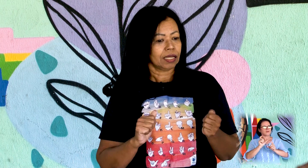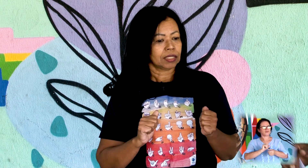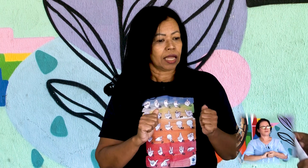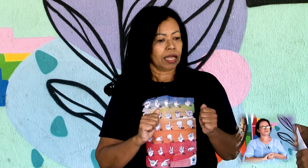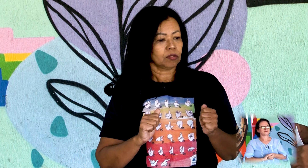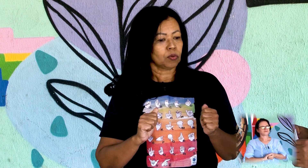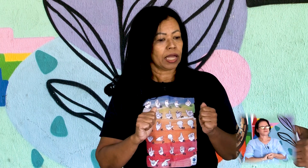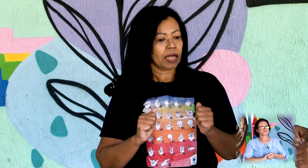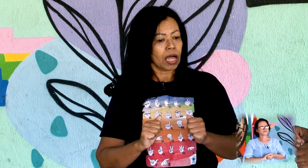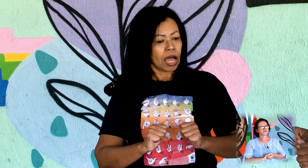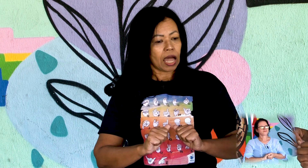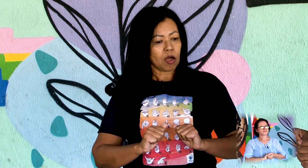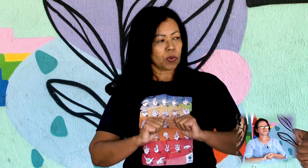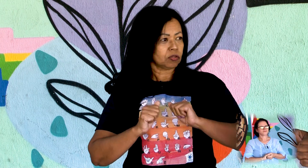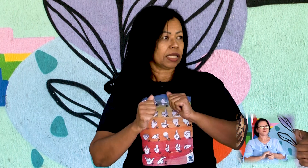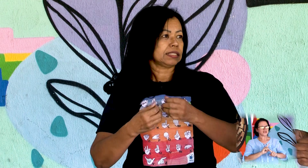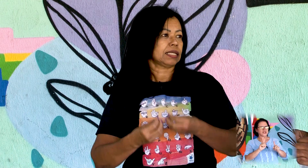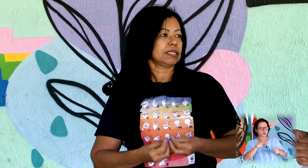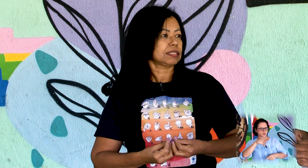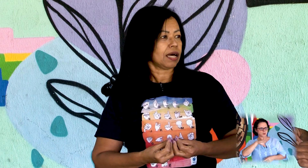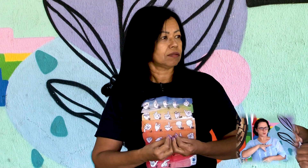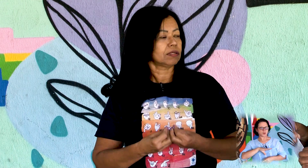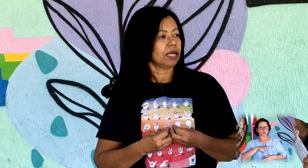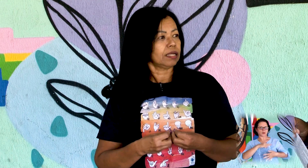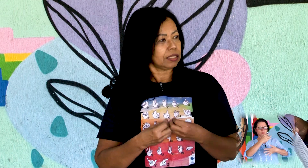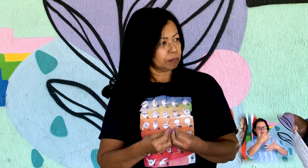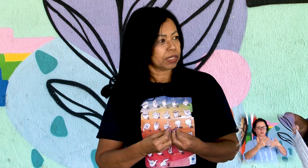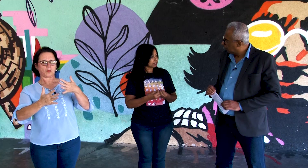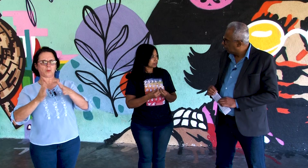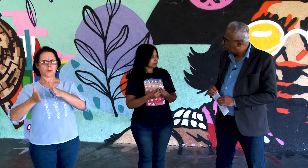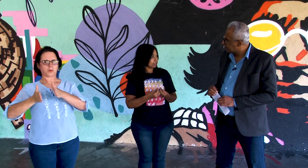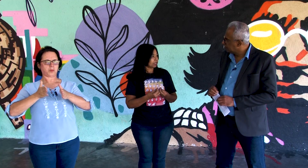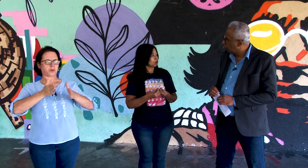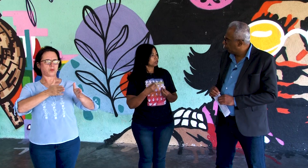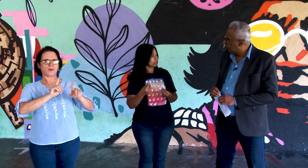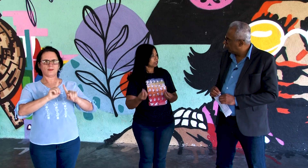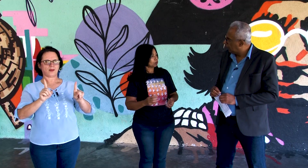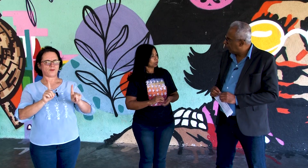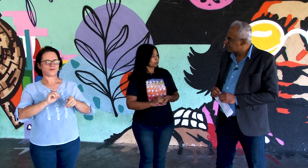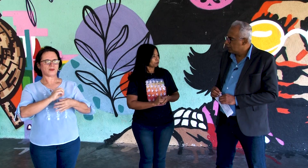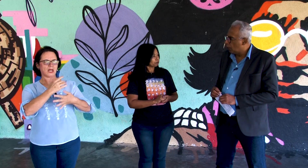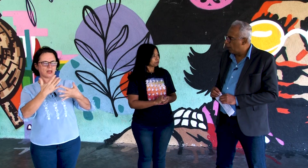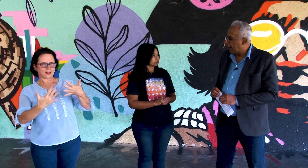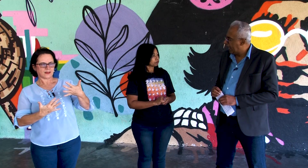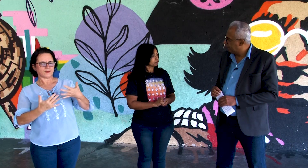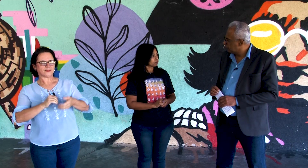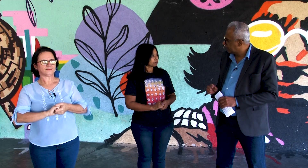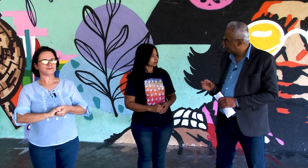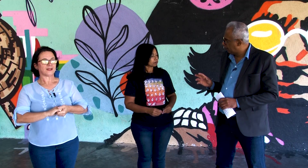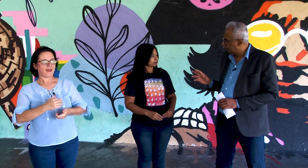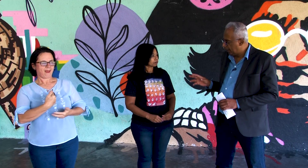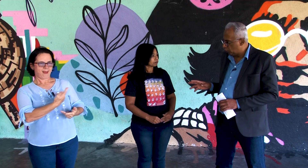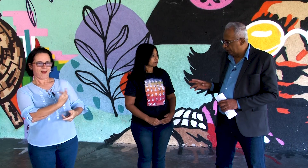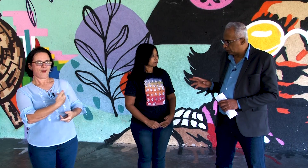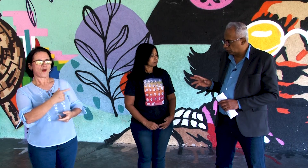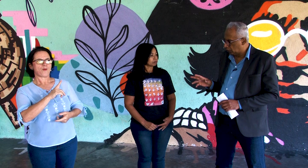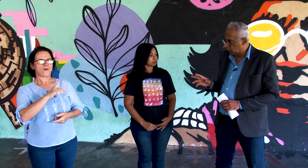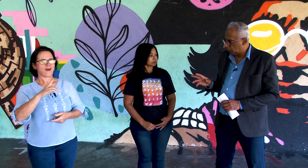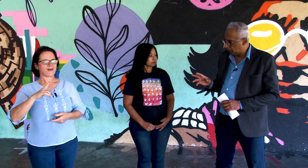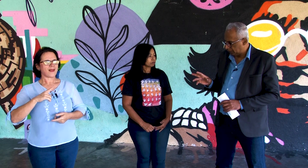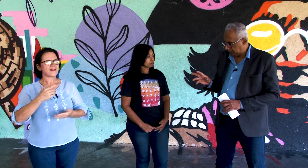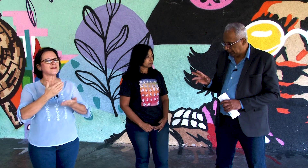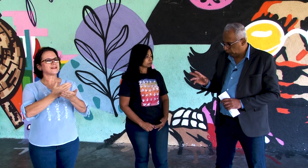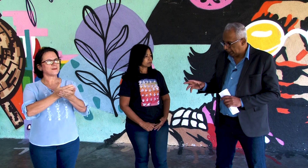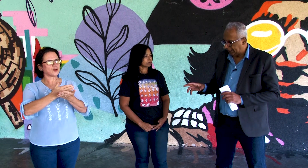detalhe. Não é o português sinalizado, é Libras, né? Outra língua. Assim como a Leia, você também